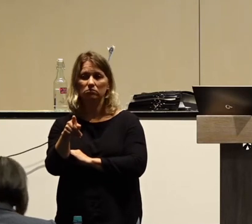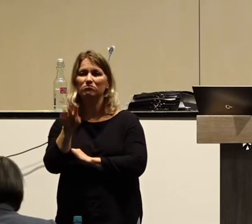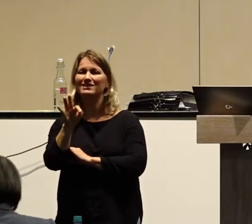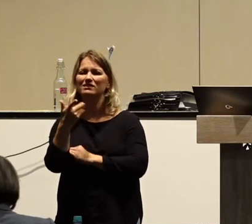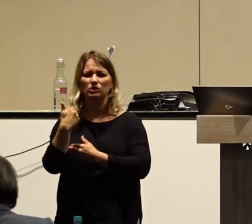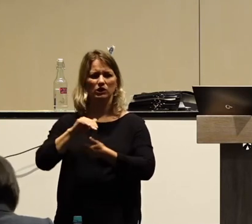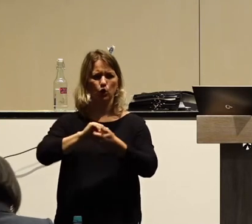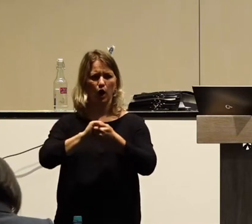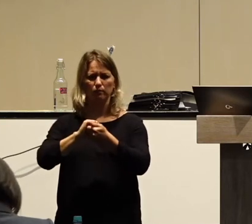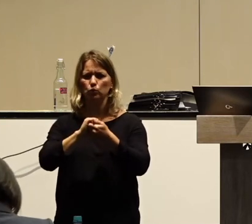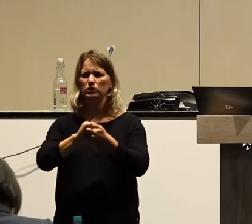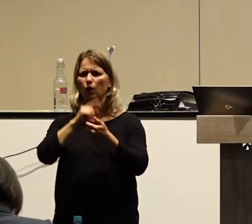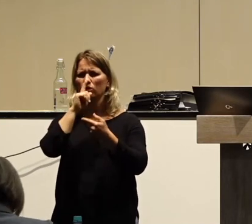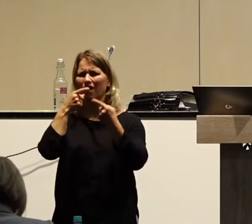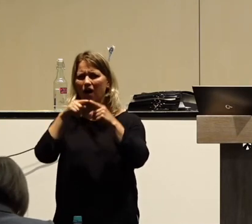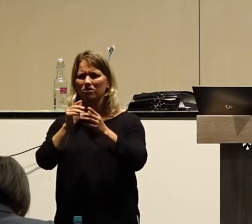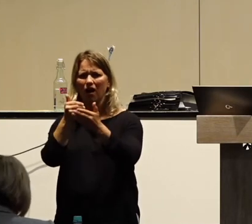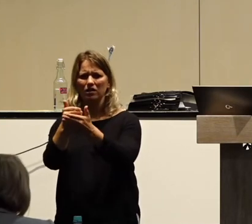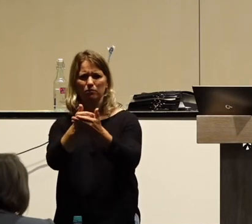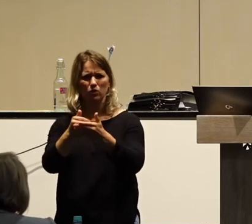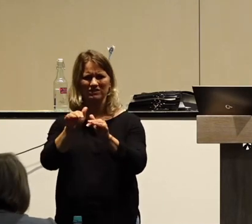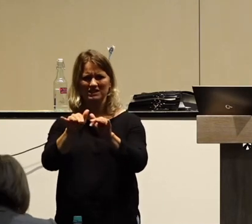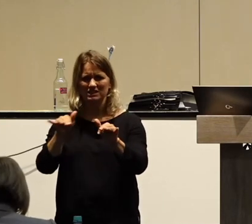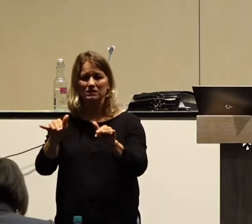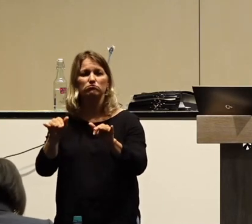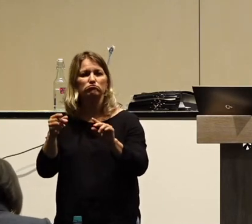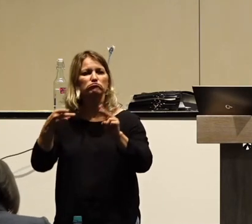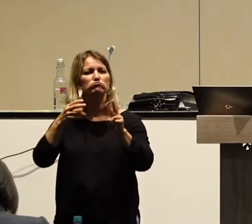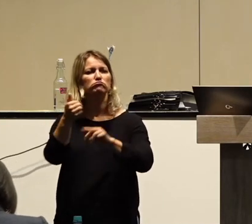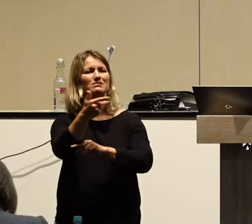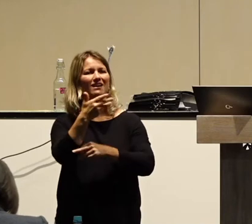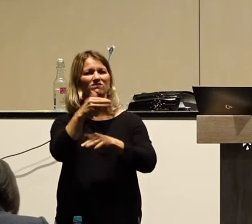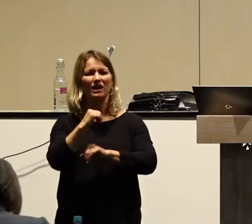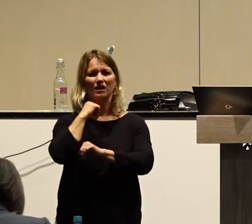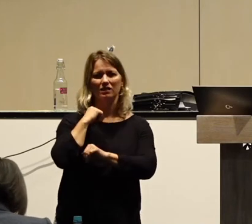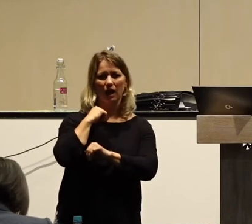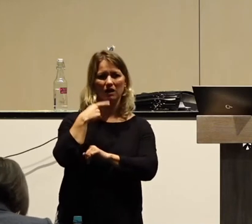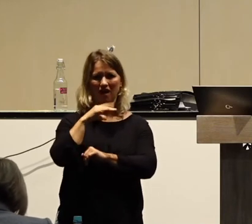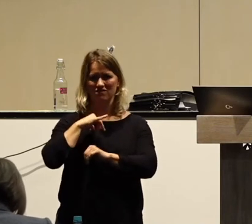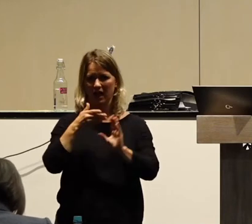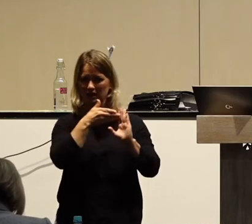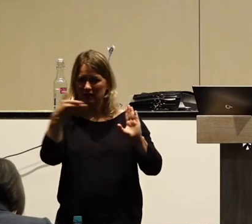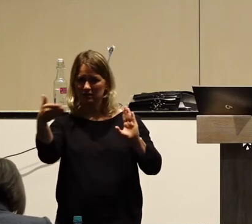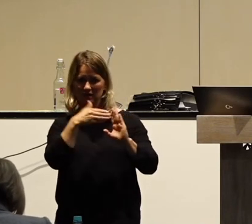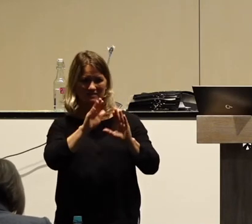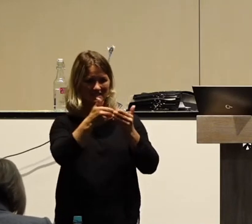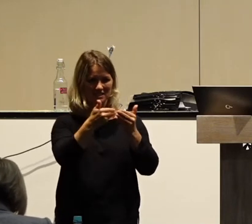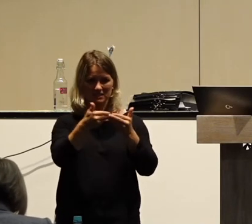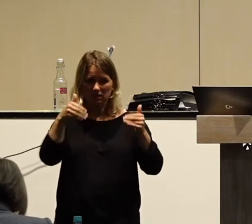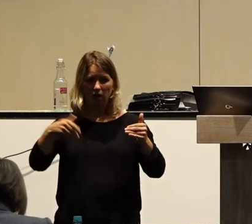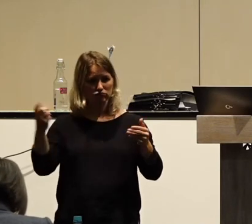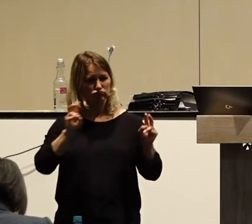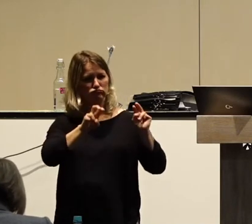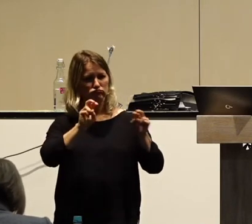die anderen Angebote freier Träger innerhalb der Zeit in den Ferien noch mit nutzen und